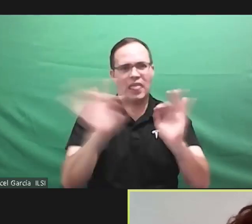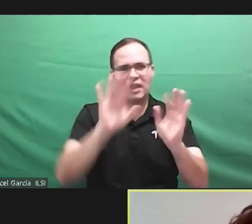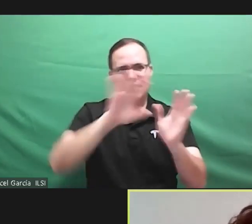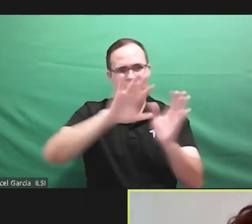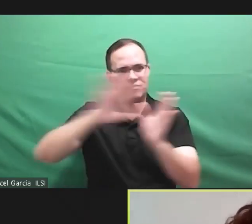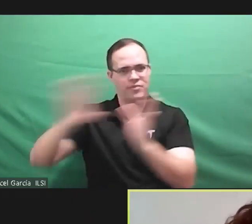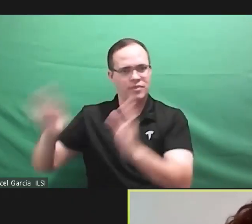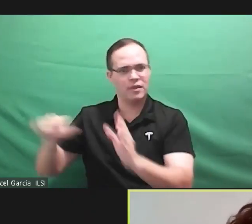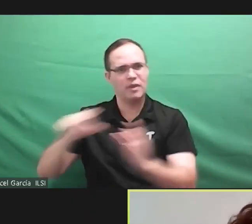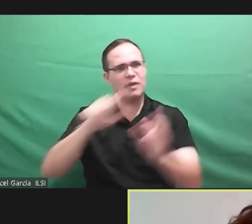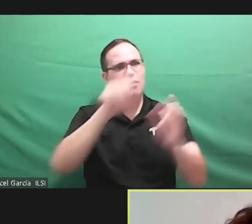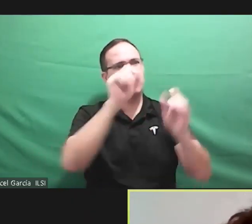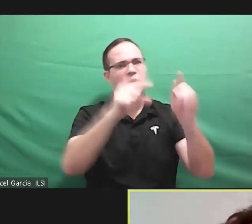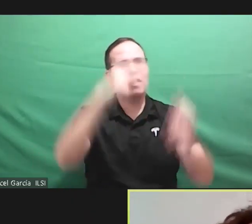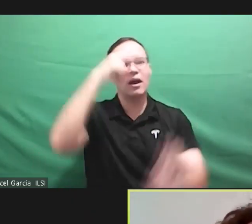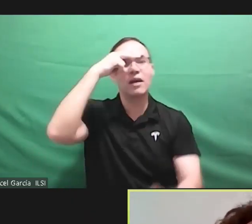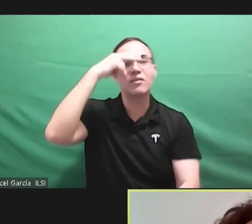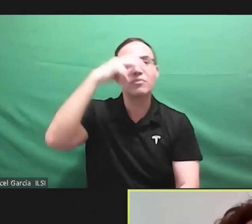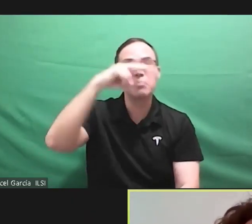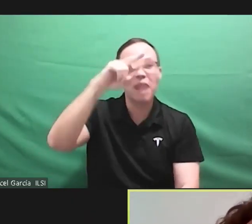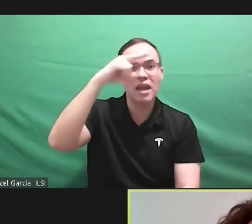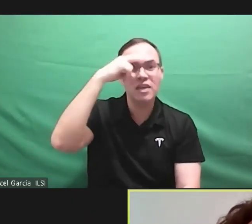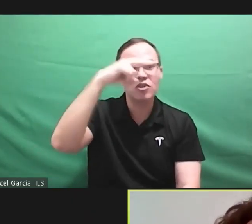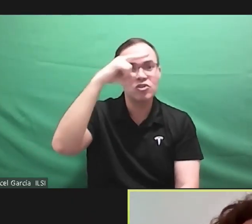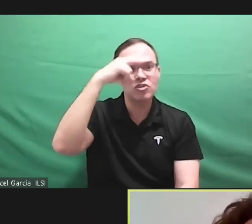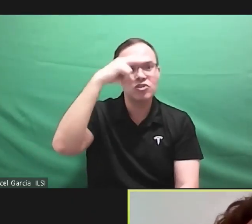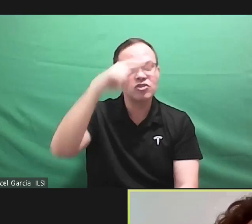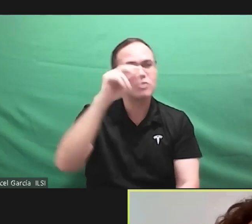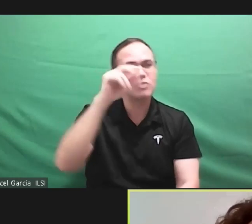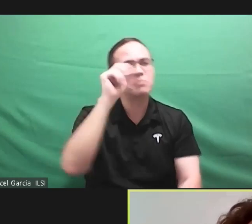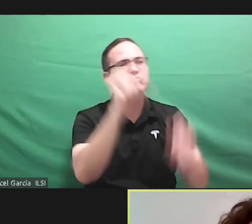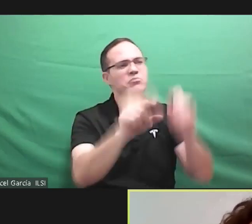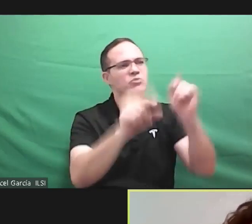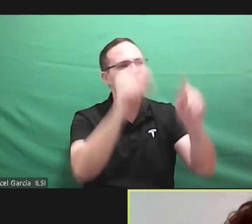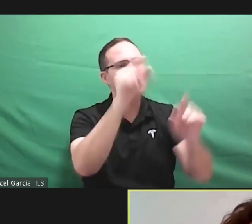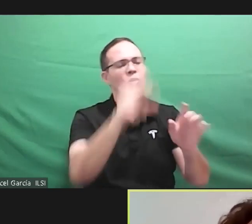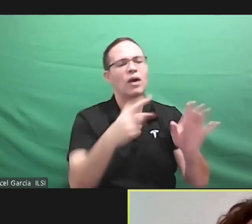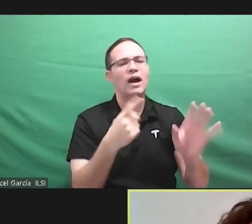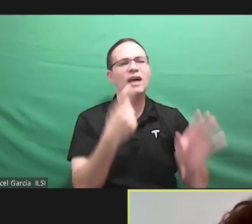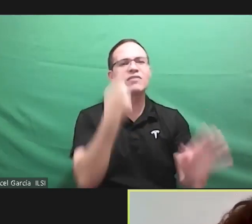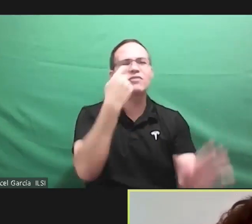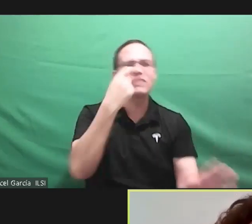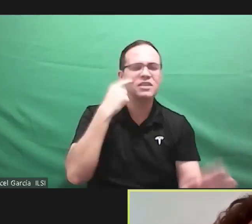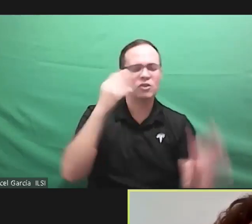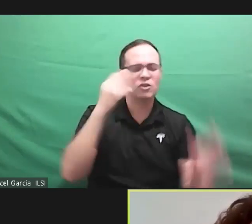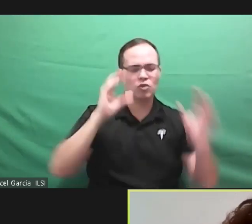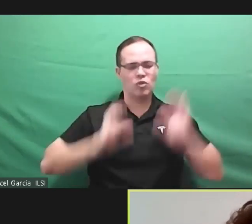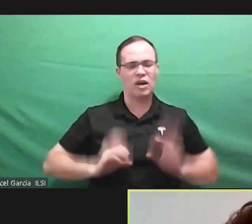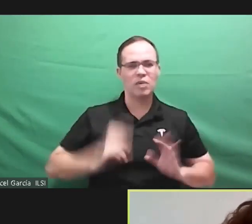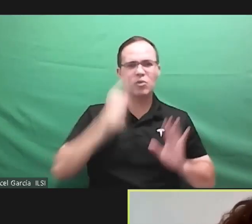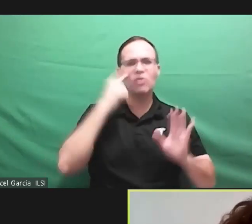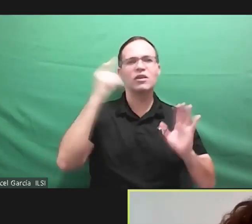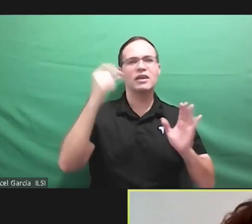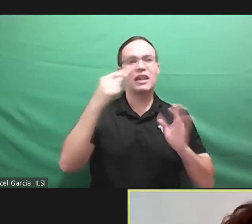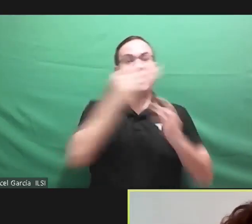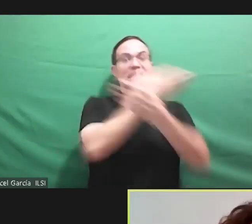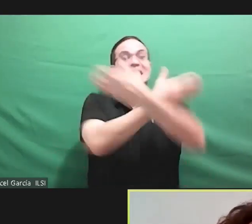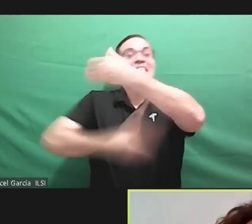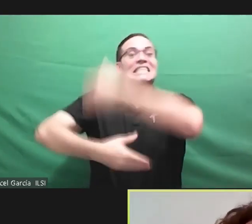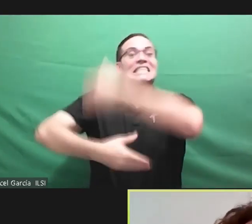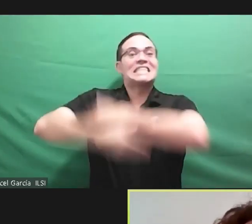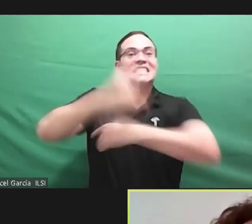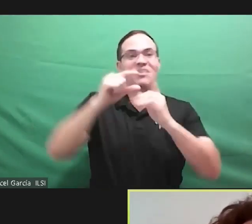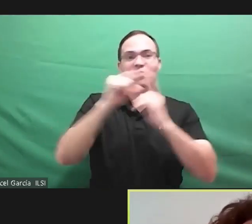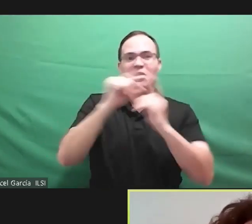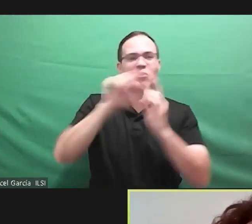en deficiencias o en las funciones corporales. Y también estas preguntas están diseñadas para